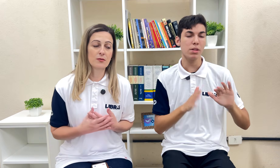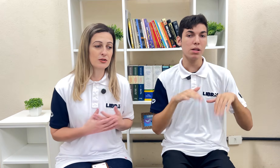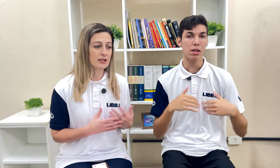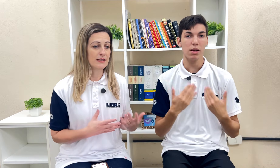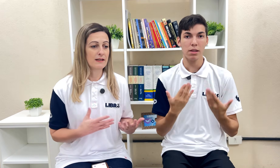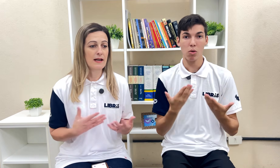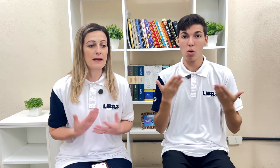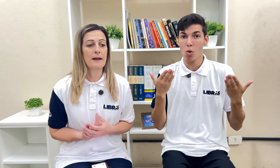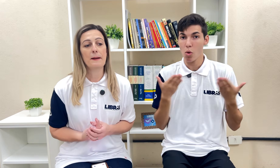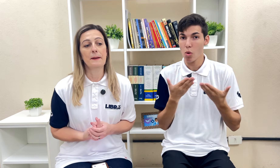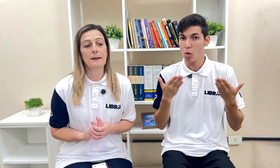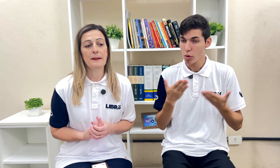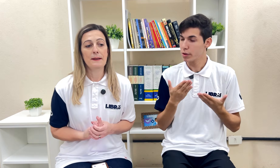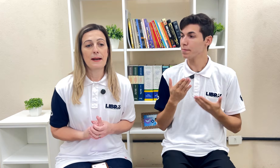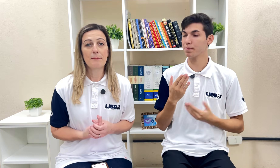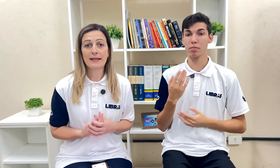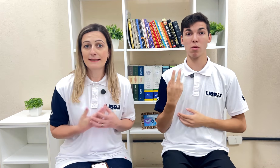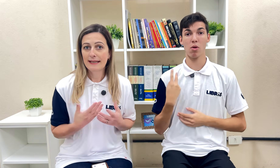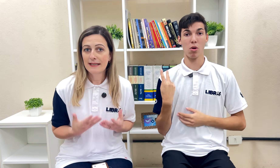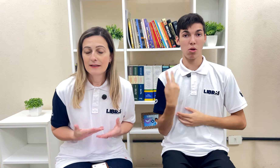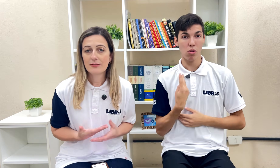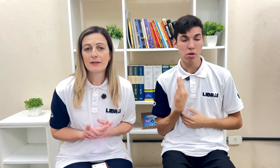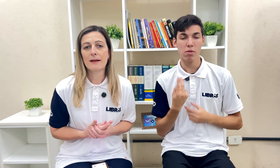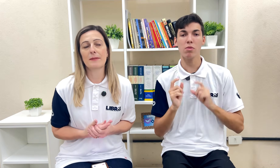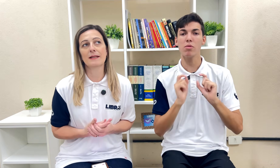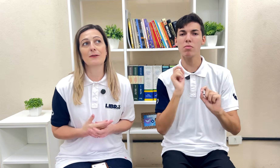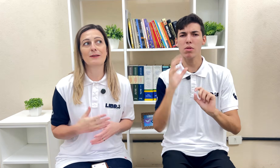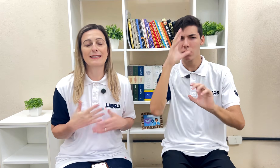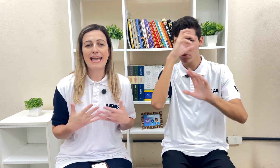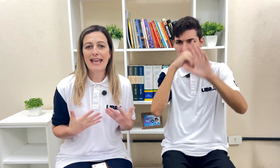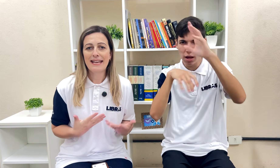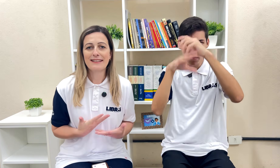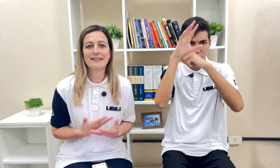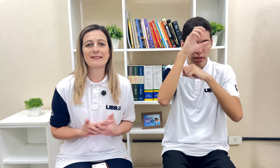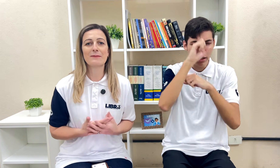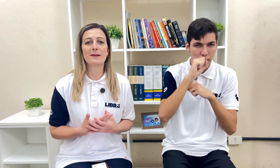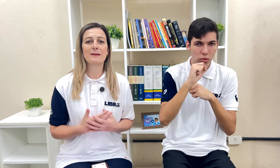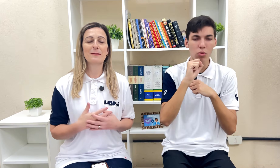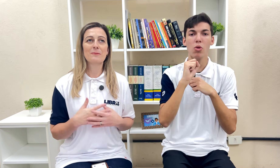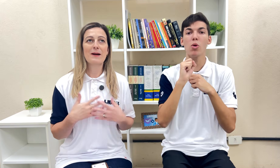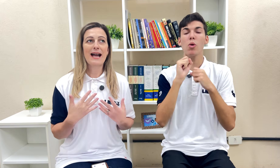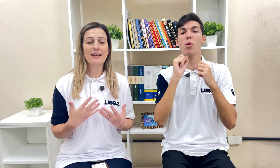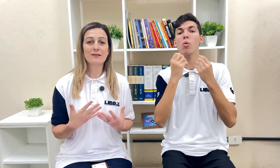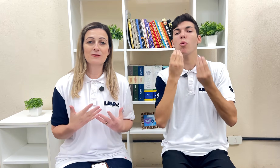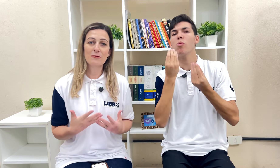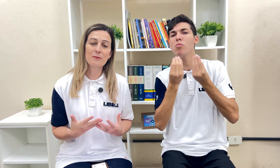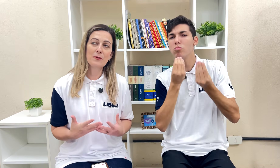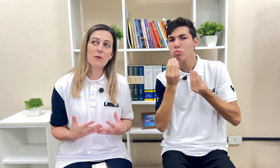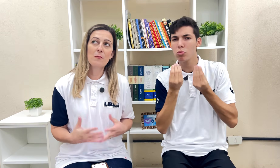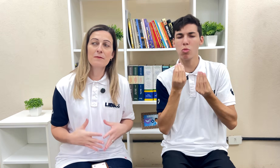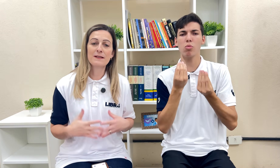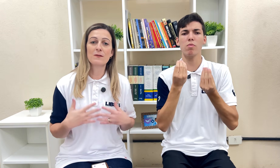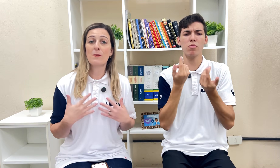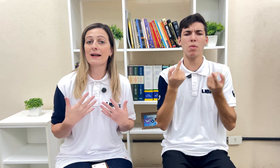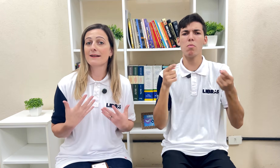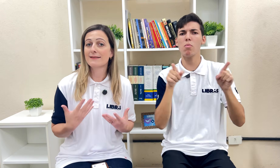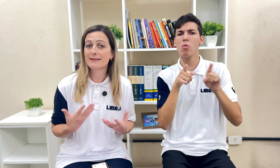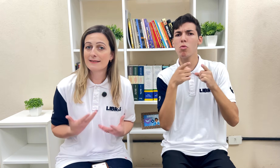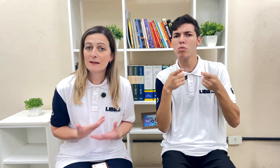hoje aqui estar aprendendo, né? Aprendendo técnicas, aprendendo mais sobre como fazer uma canção